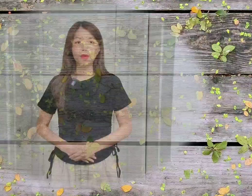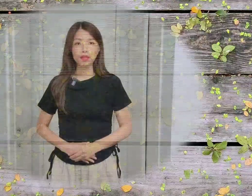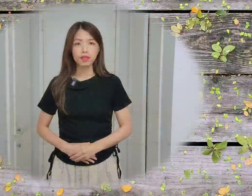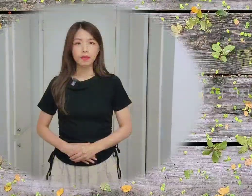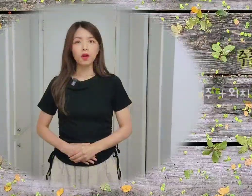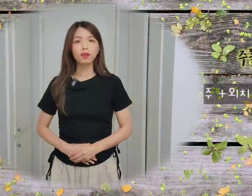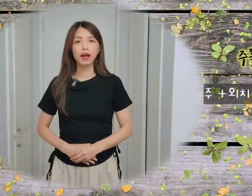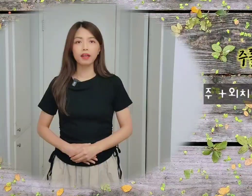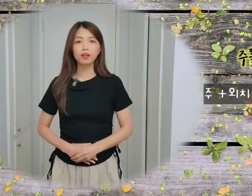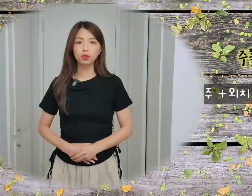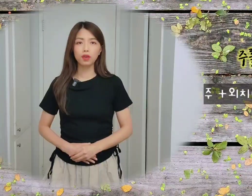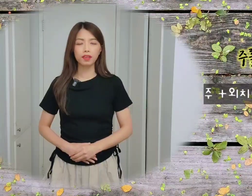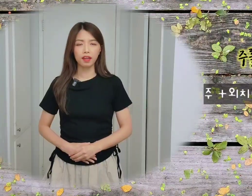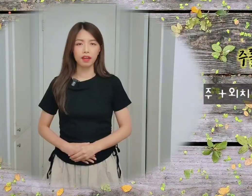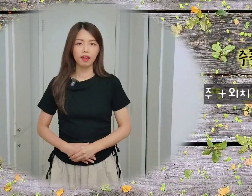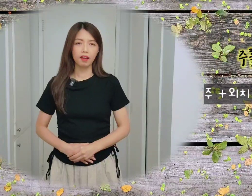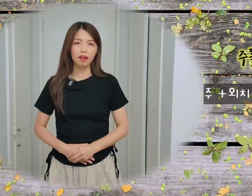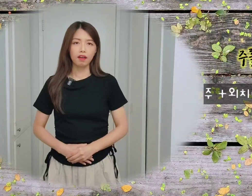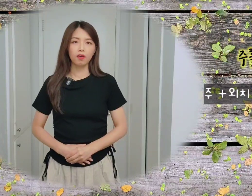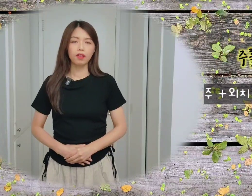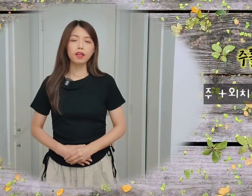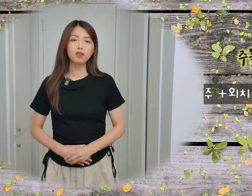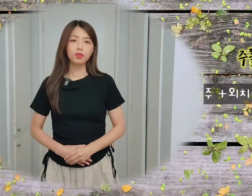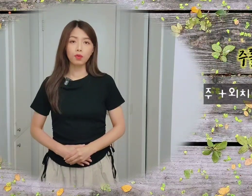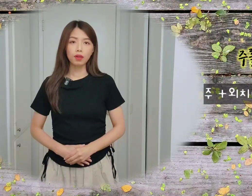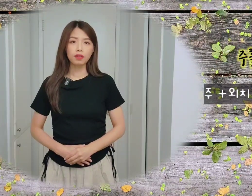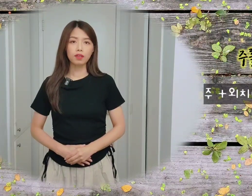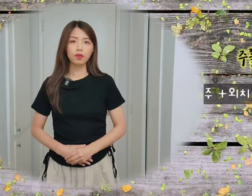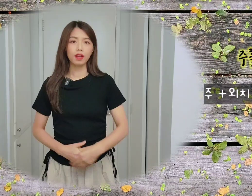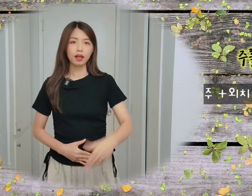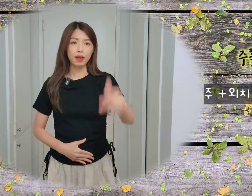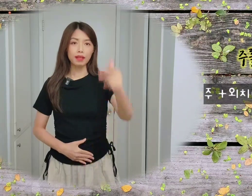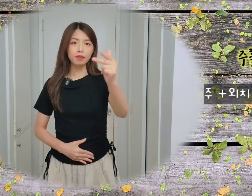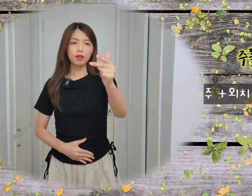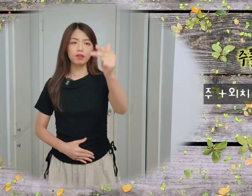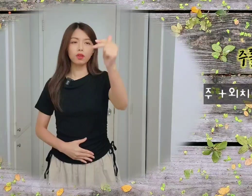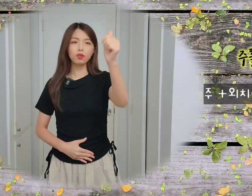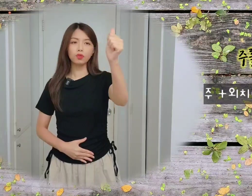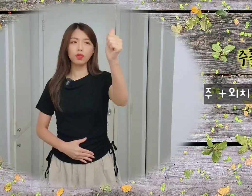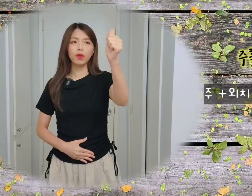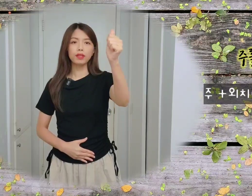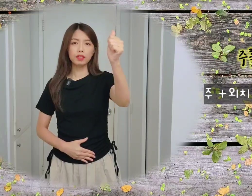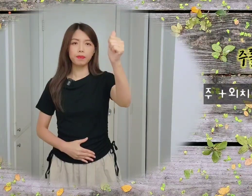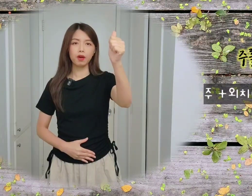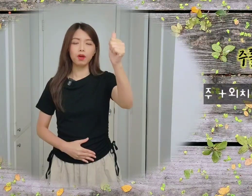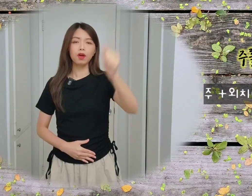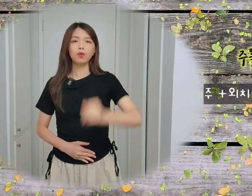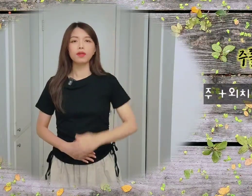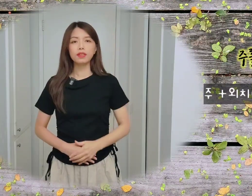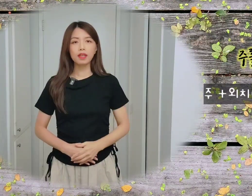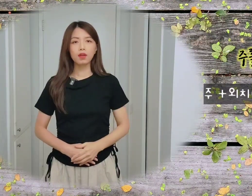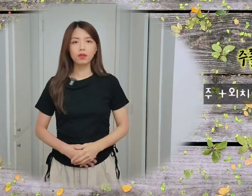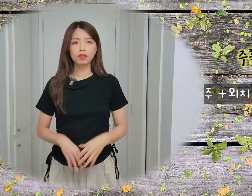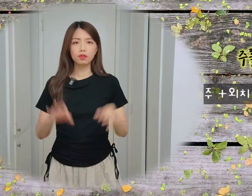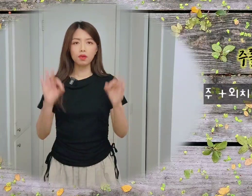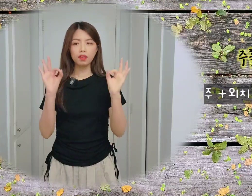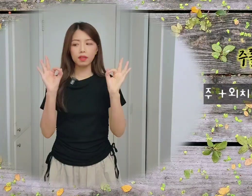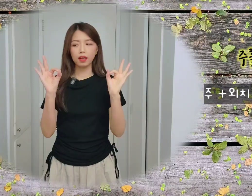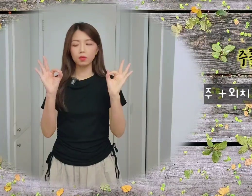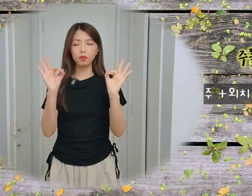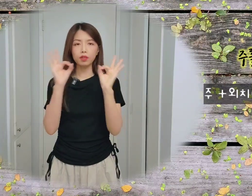주를 외치며 나를 구했네. 일단 주라고 한 뜻의 수어는 아까 말씀드렸죠. 주를 외치며, 외치다라고 한